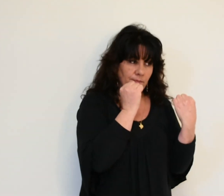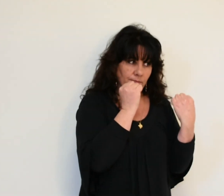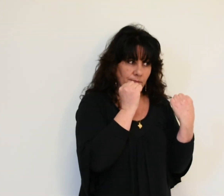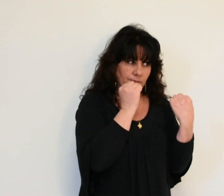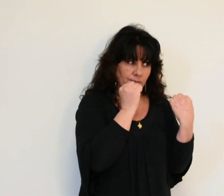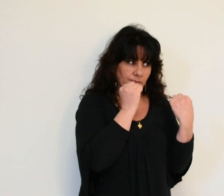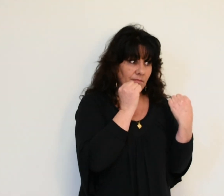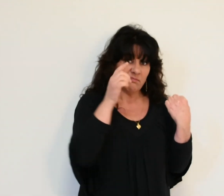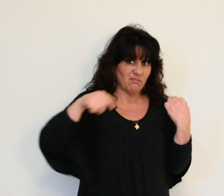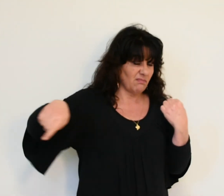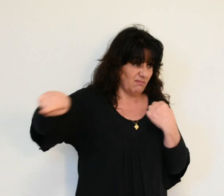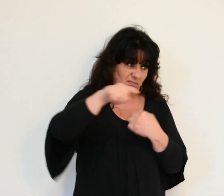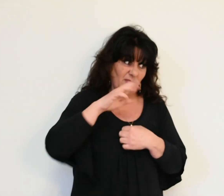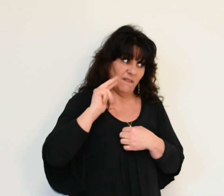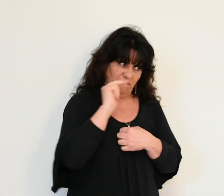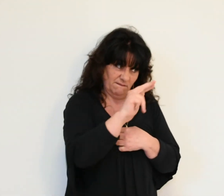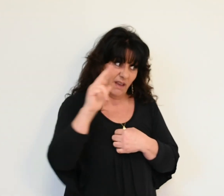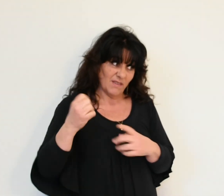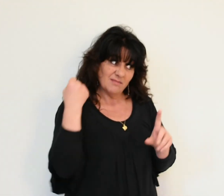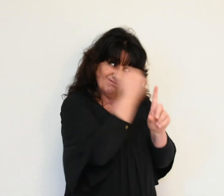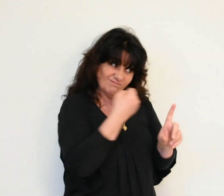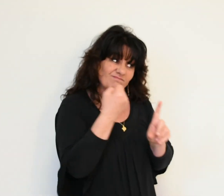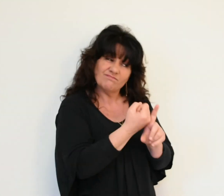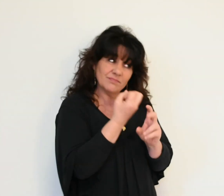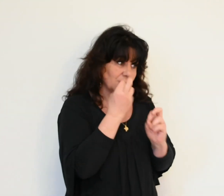Ils te combattront, mais ils ne pourront rien contre